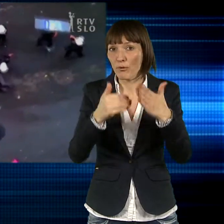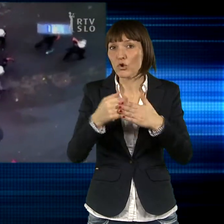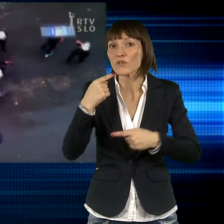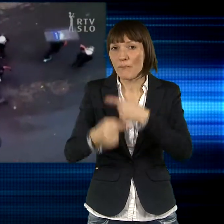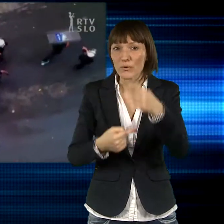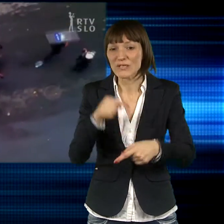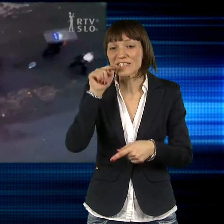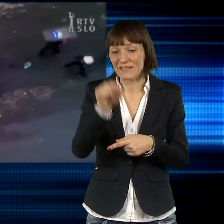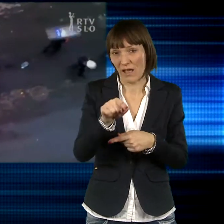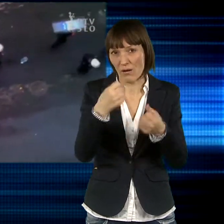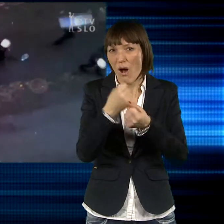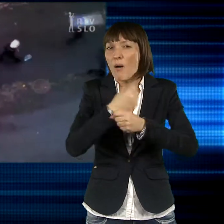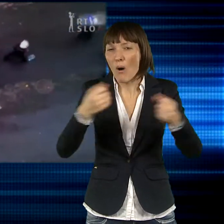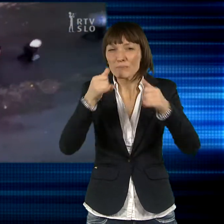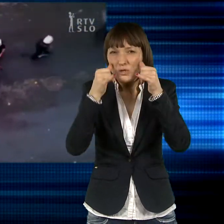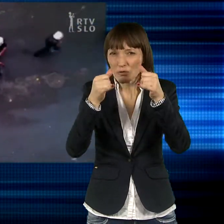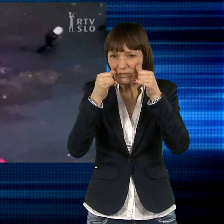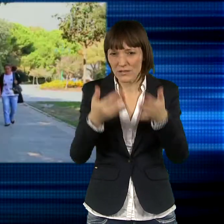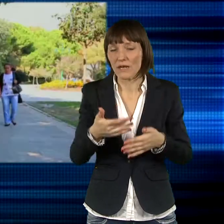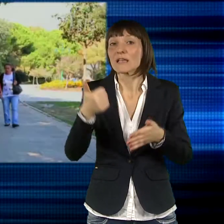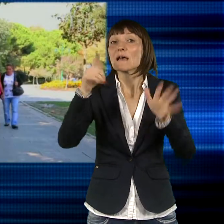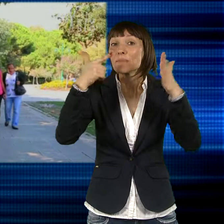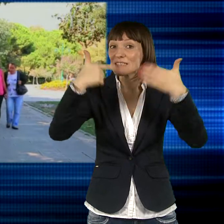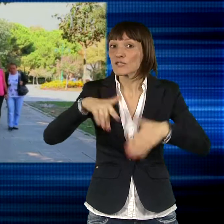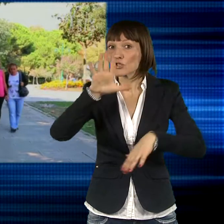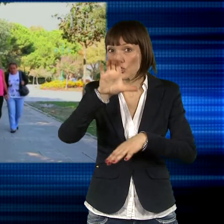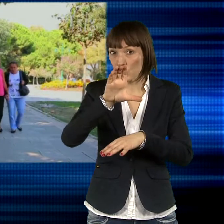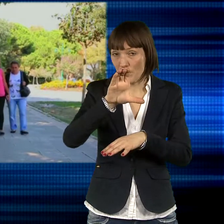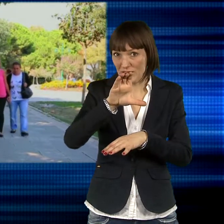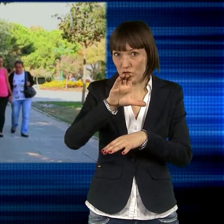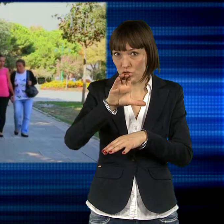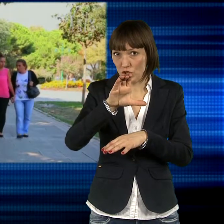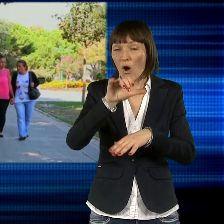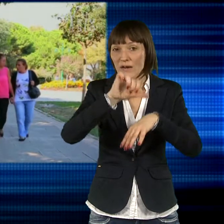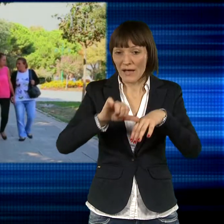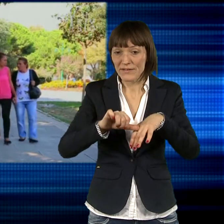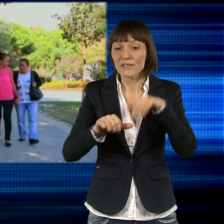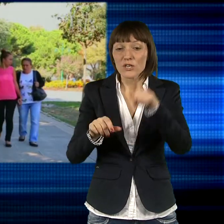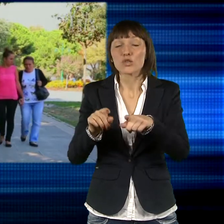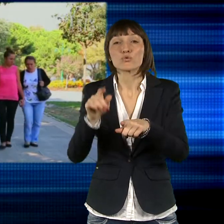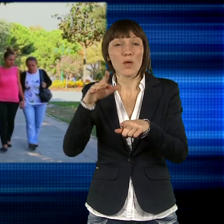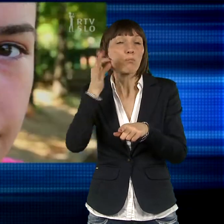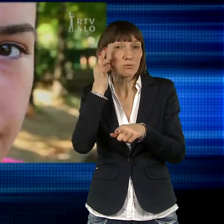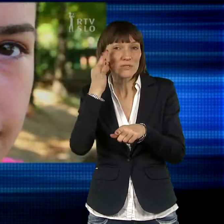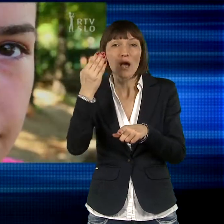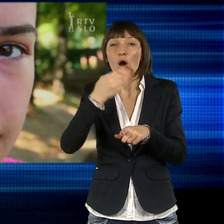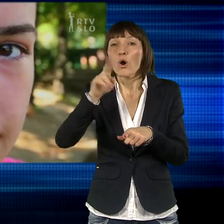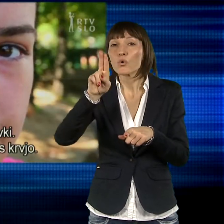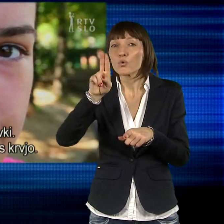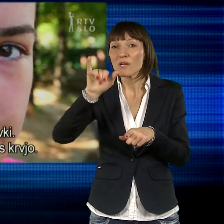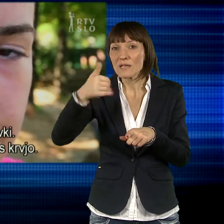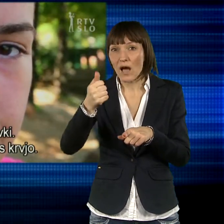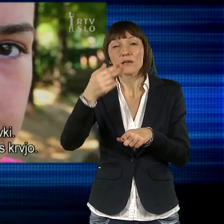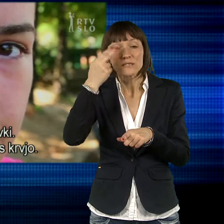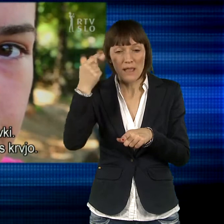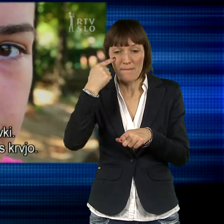vseh poškodb je posledica teh nabojev. Med 7500 ranjenimi je bila tudi Hulja, ki je oslepela na eno oko.